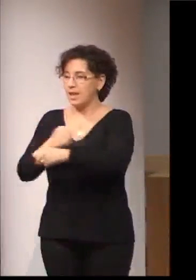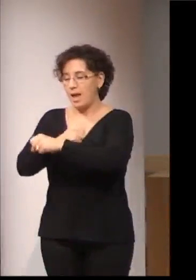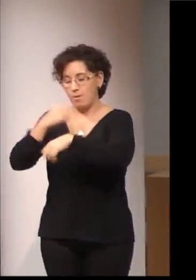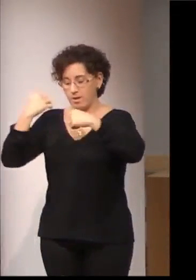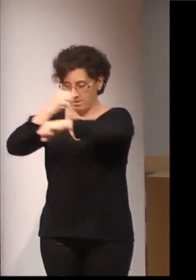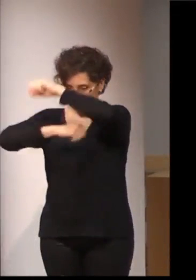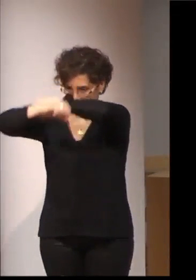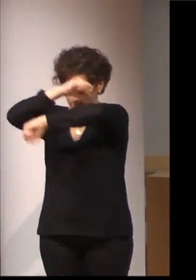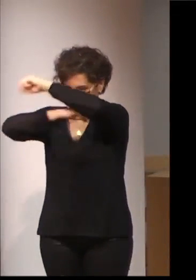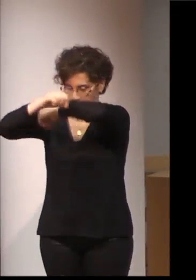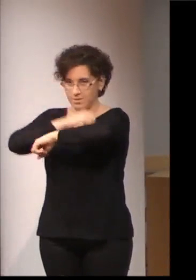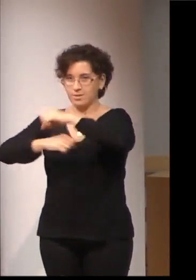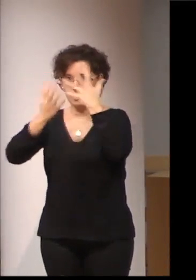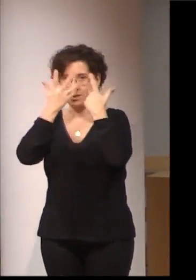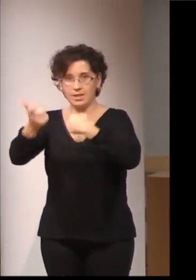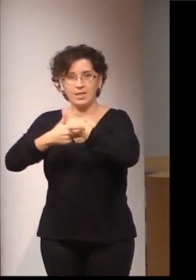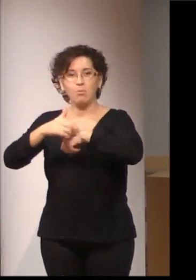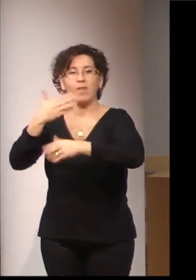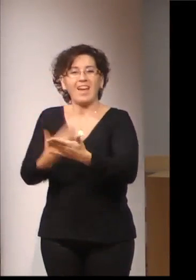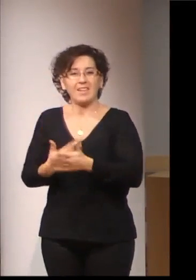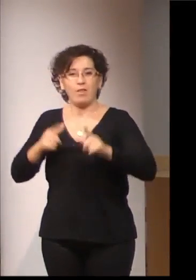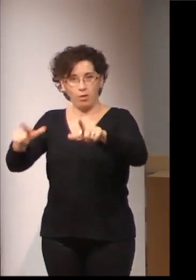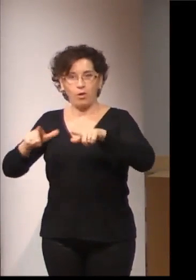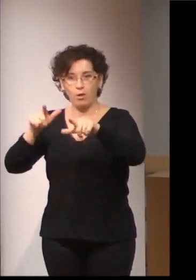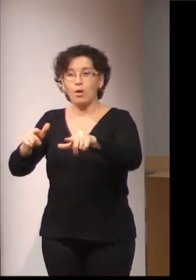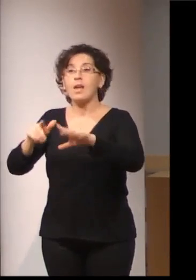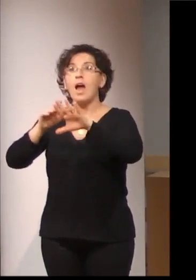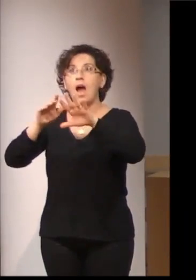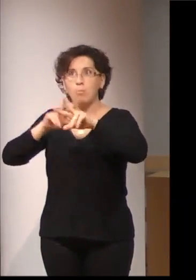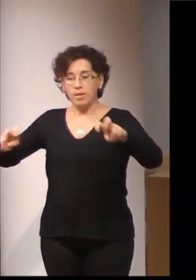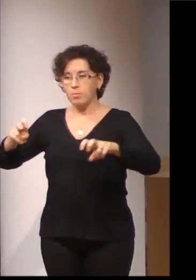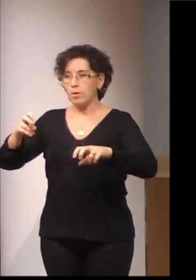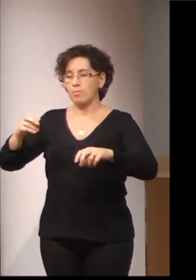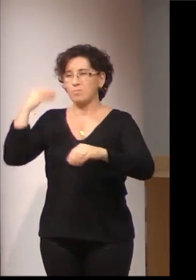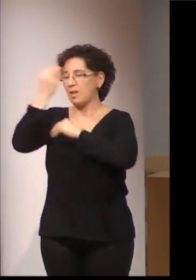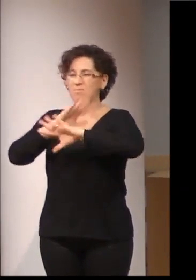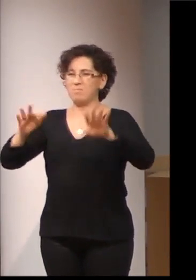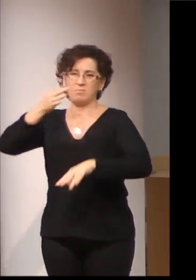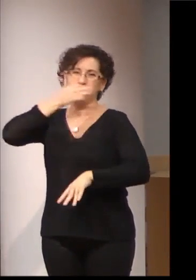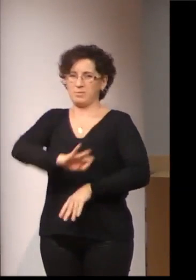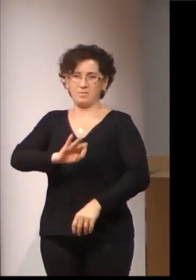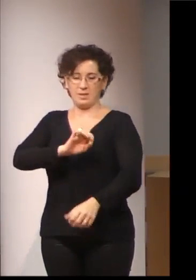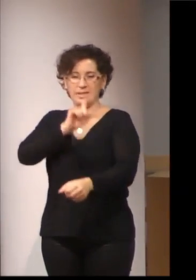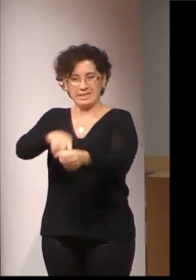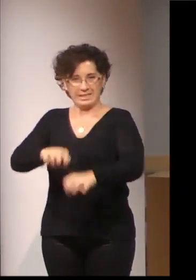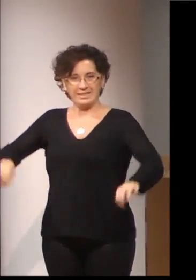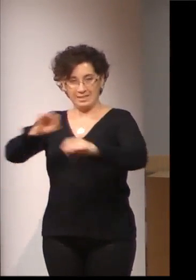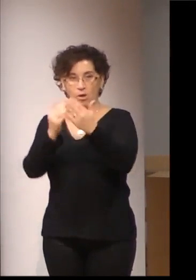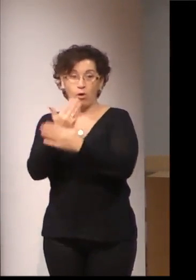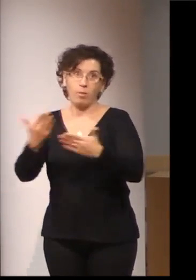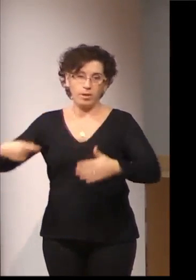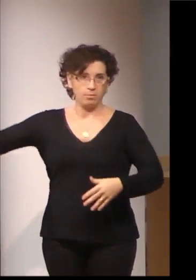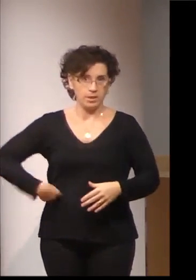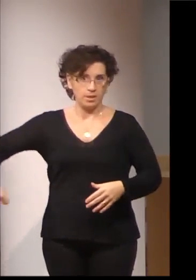la acreditación de los títulos y todo eso. Y habíamos decidido no presentarnos hoy, pero gracias a la insistencia